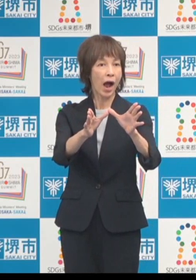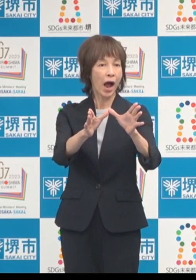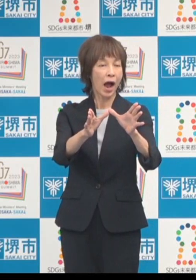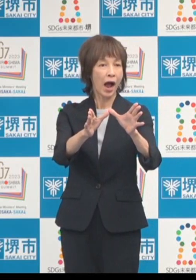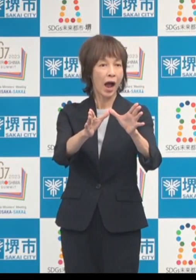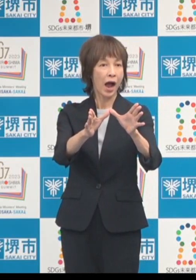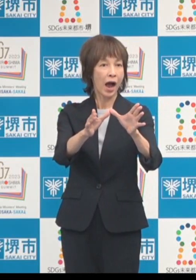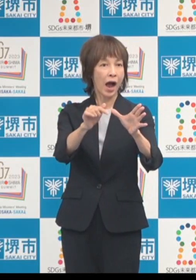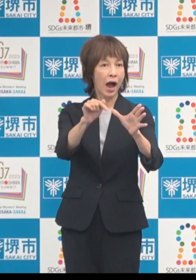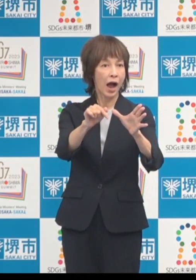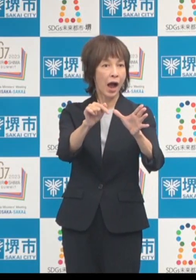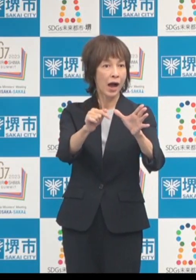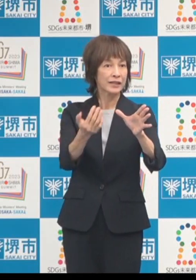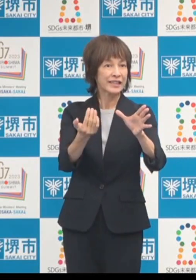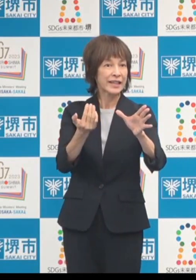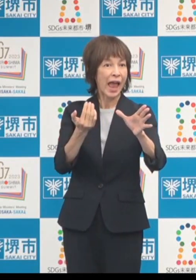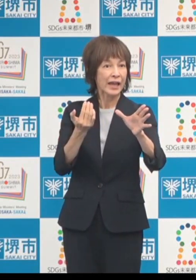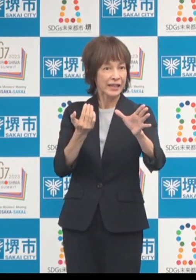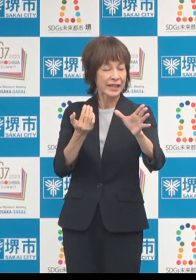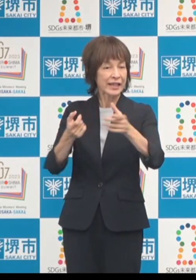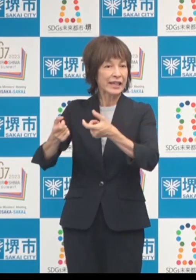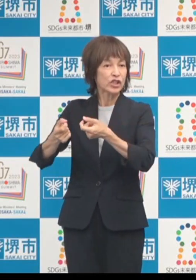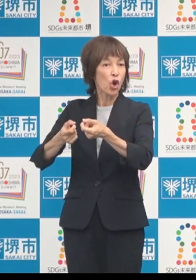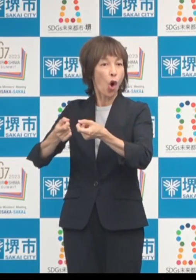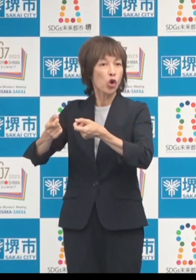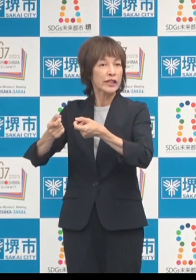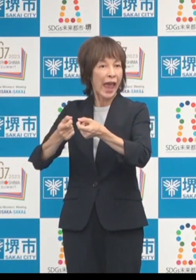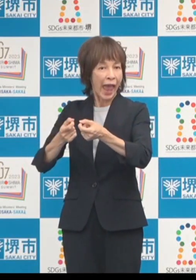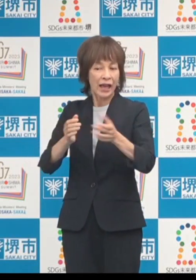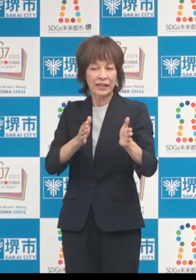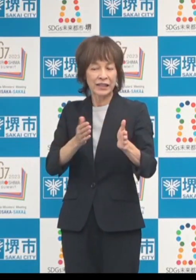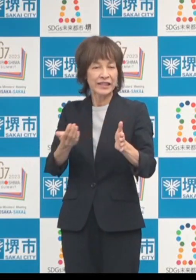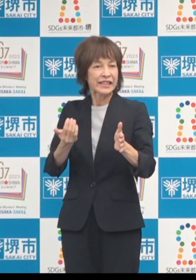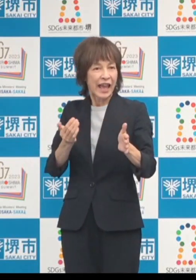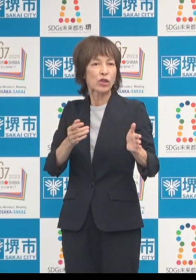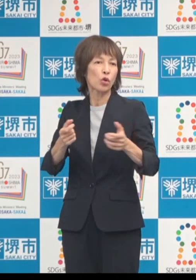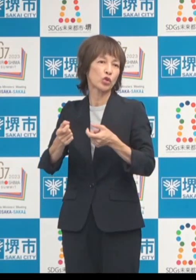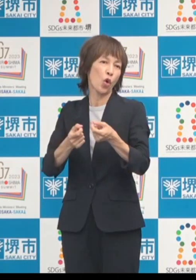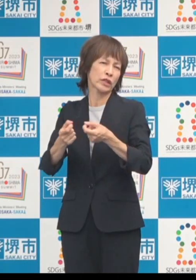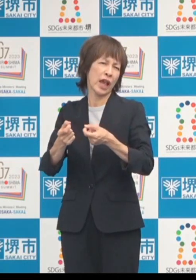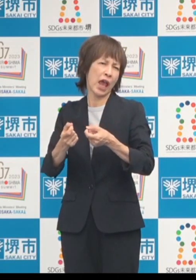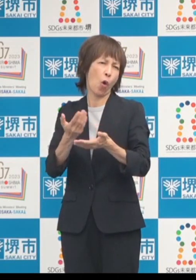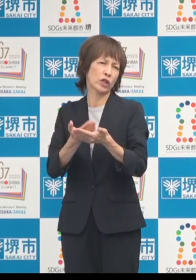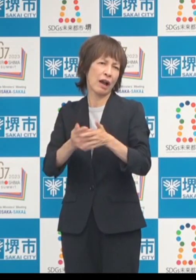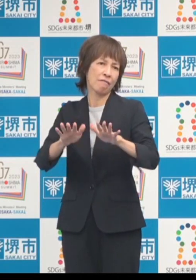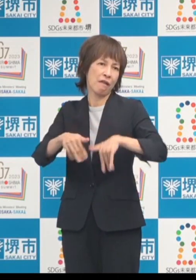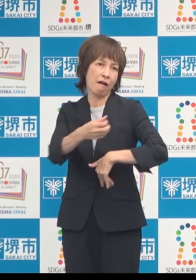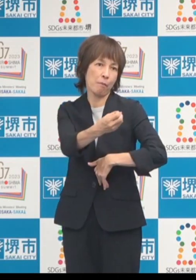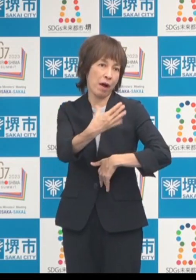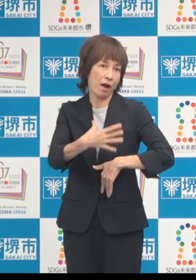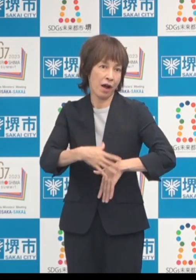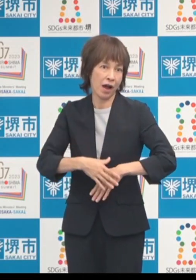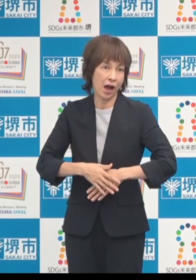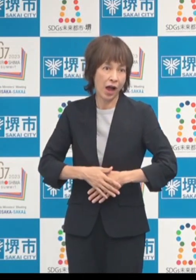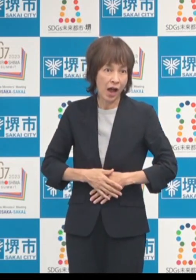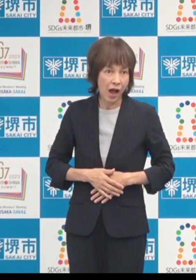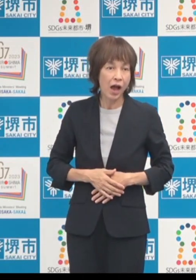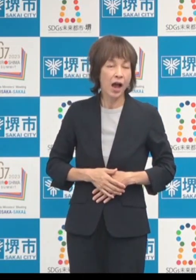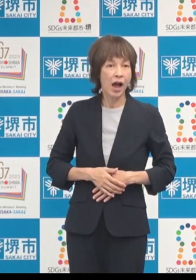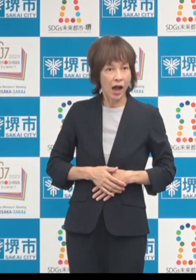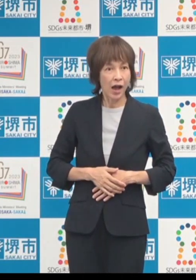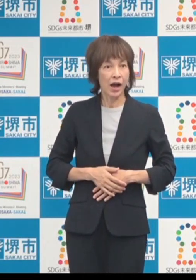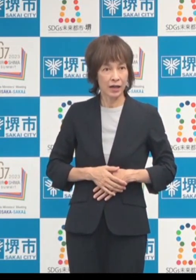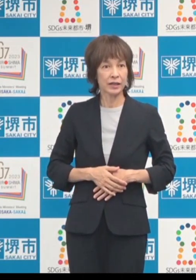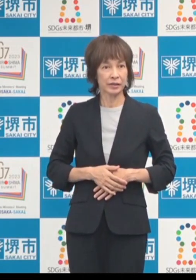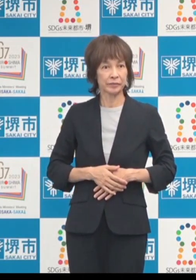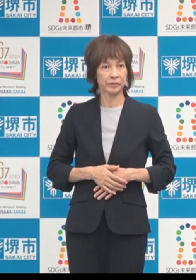前にもう少し調整をしてもらいたかったという声もあって、市長はあくまでその議会と市長というお